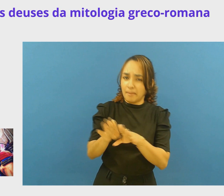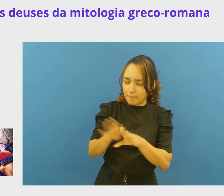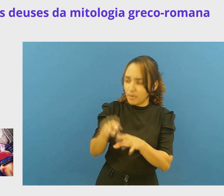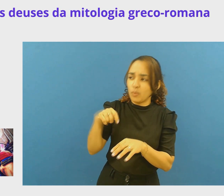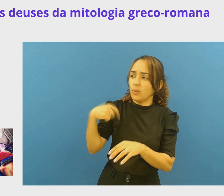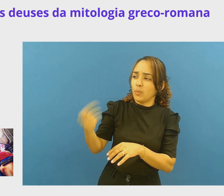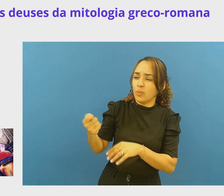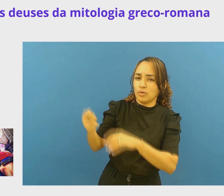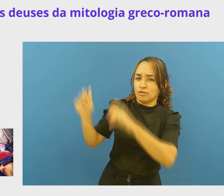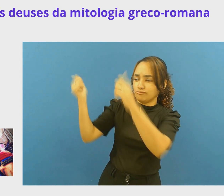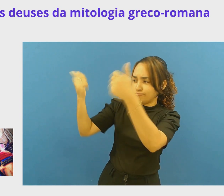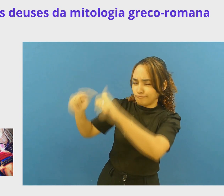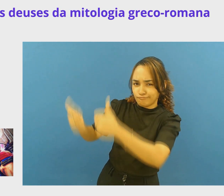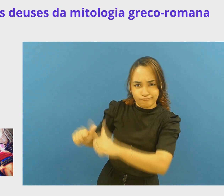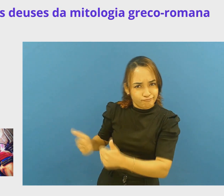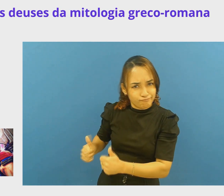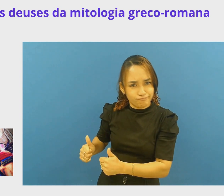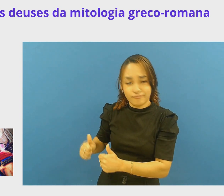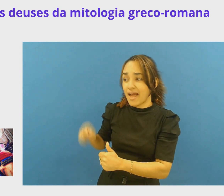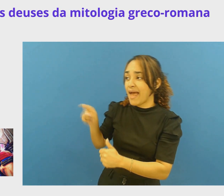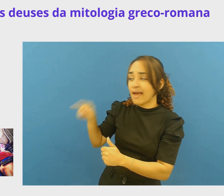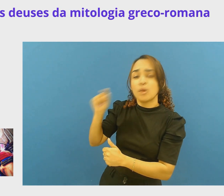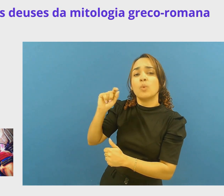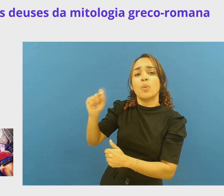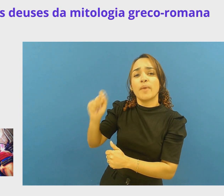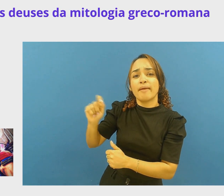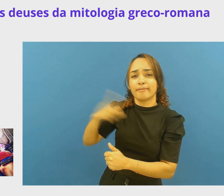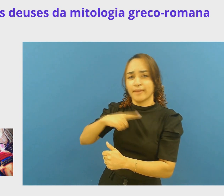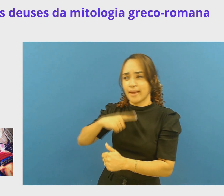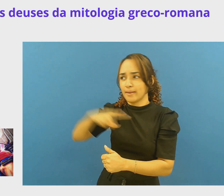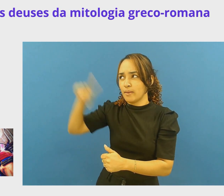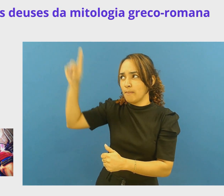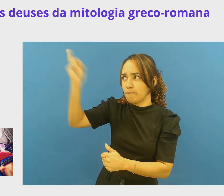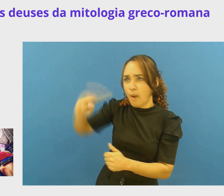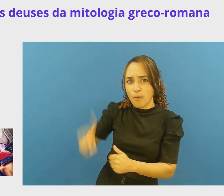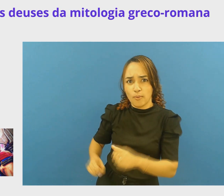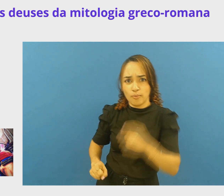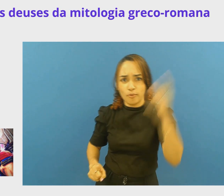Zeus também conhecido como o deus dos raios,